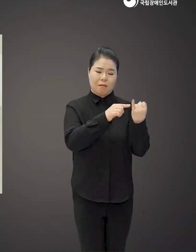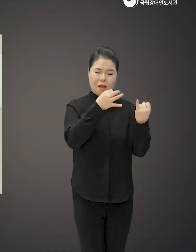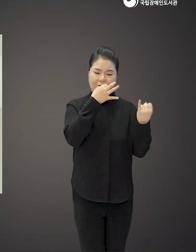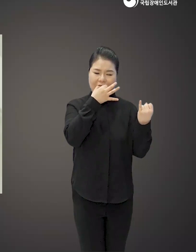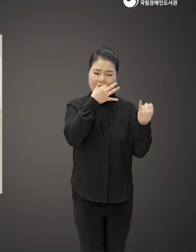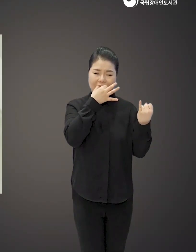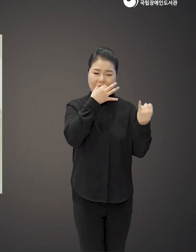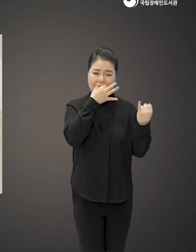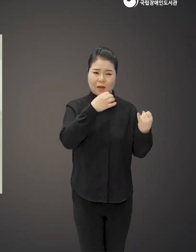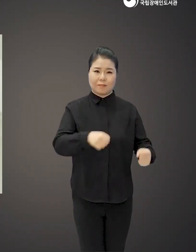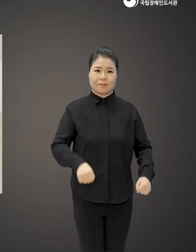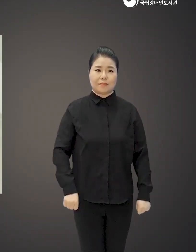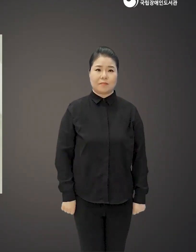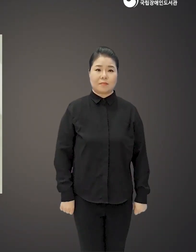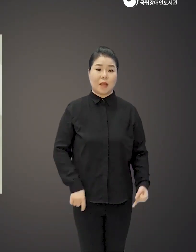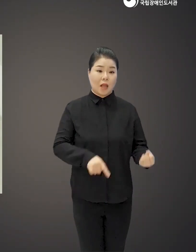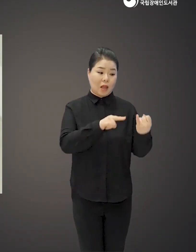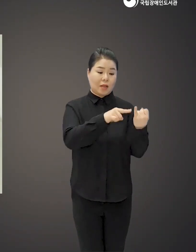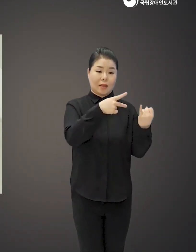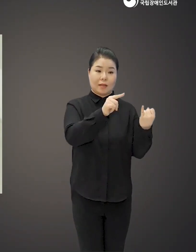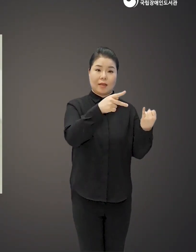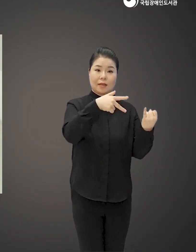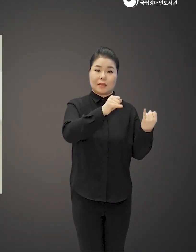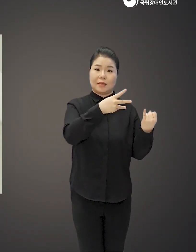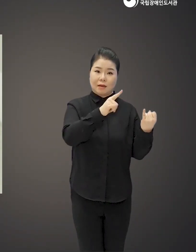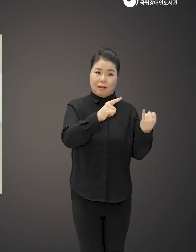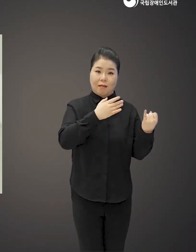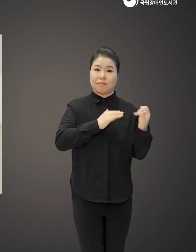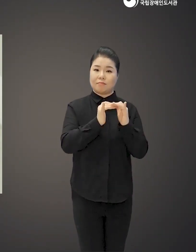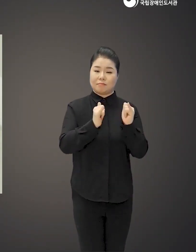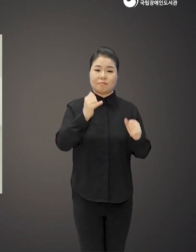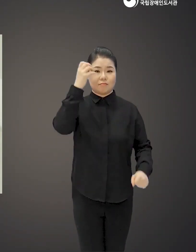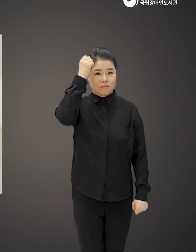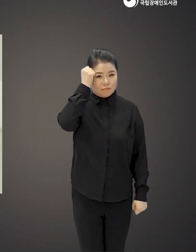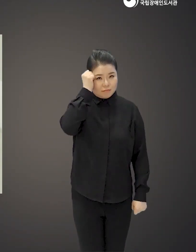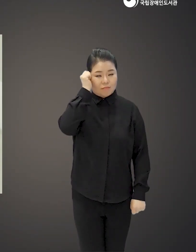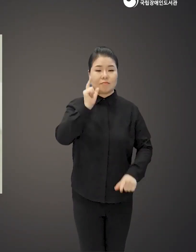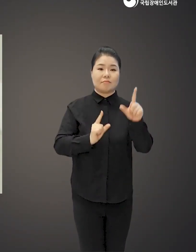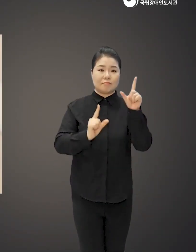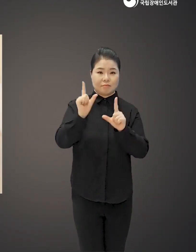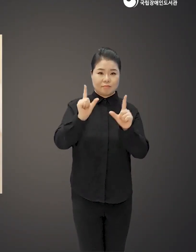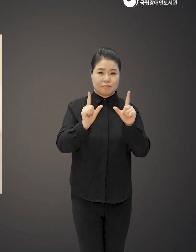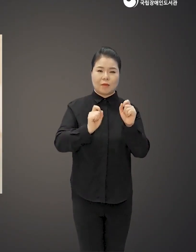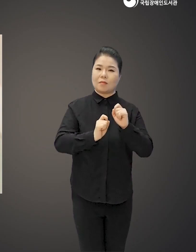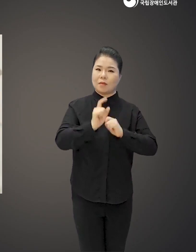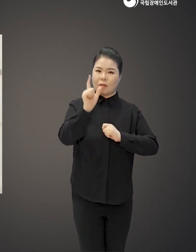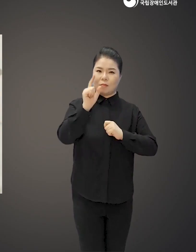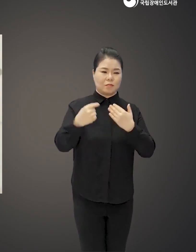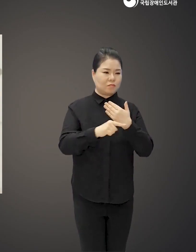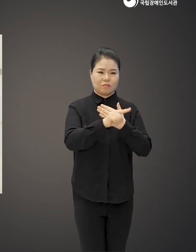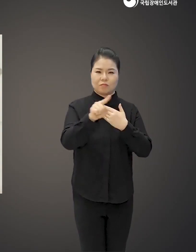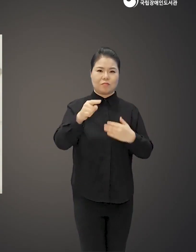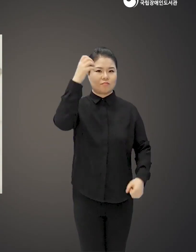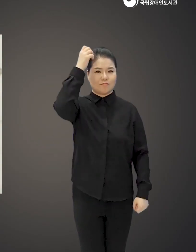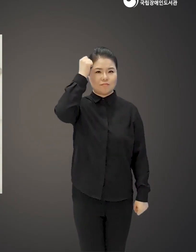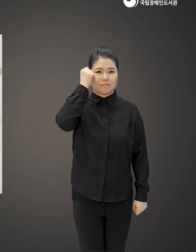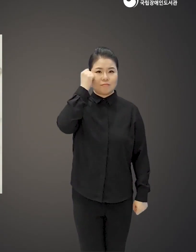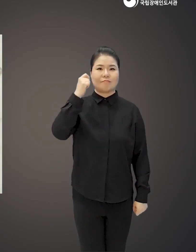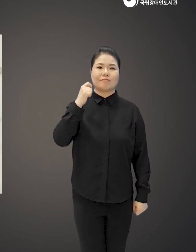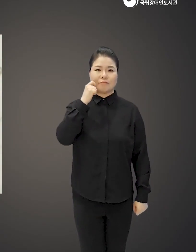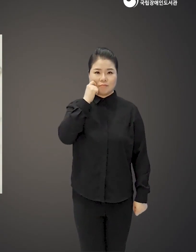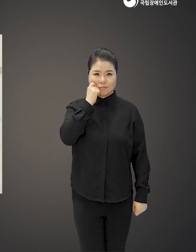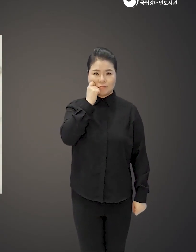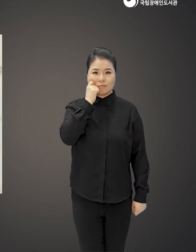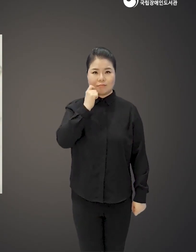그녀는 이기적이었다. 그것이 대지레를 조금이라도 기억하는 사람들에게 남은 인상이었고 대부분